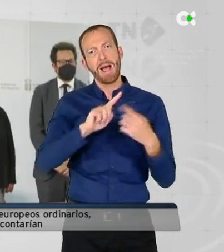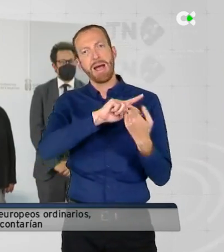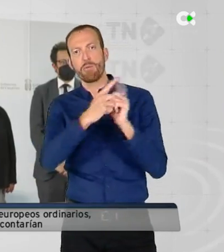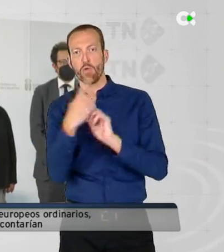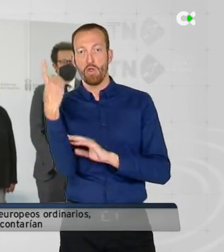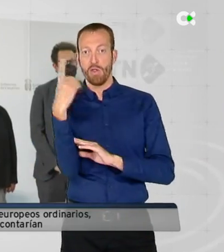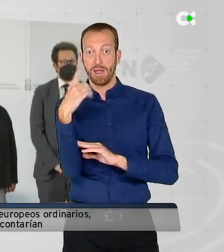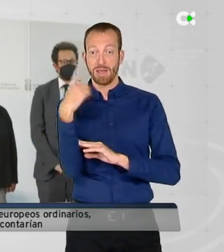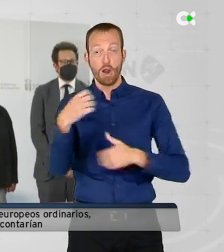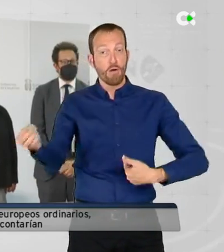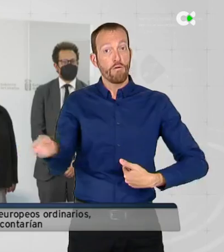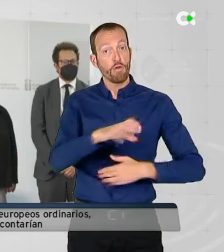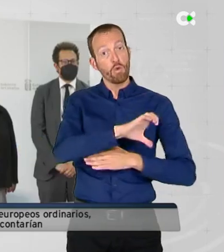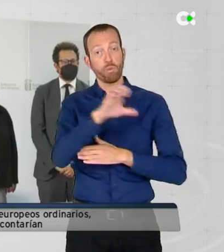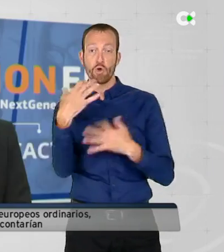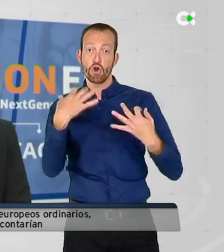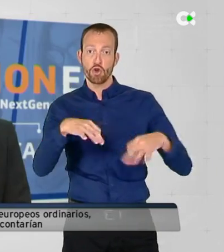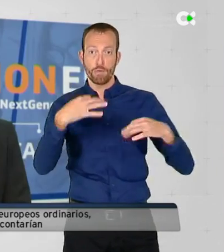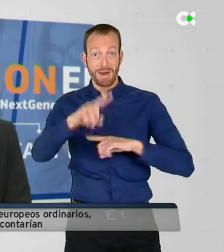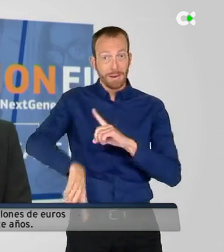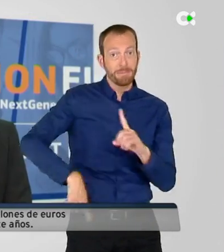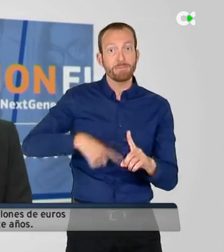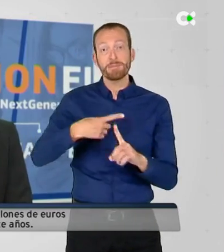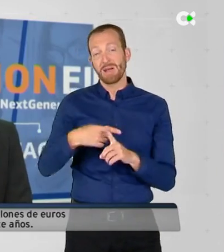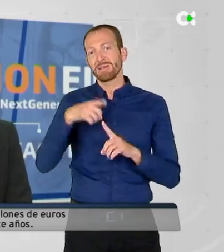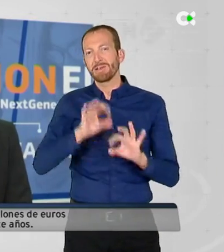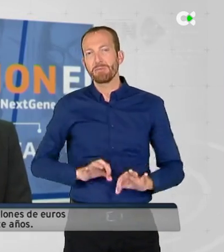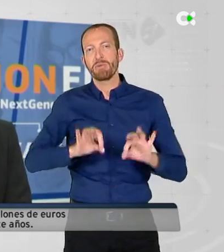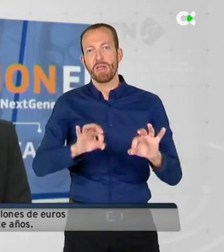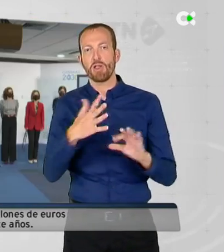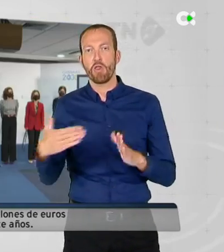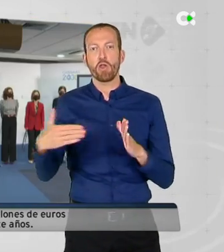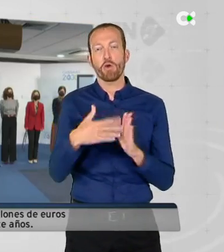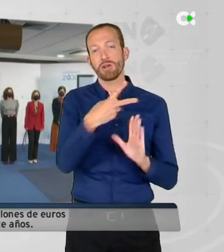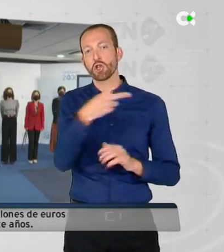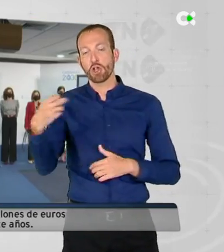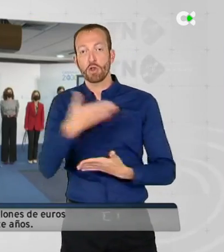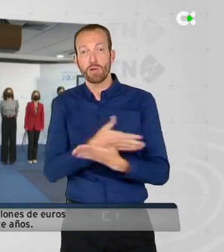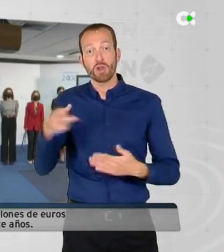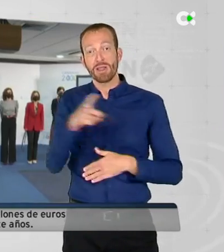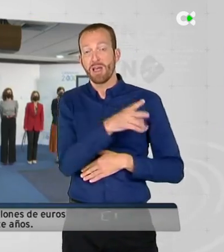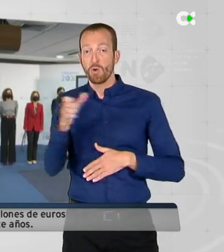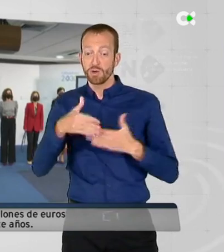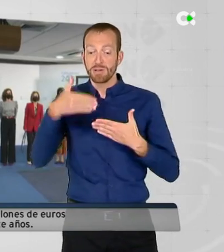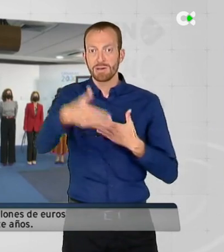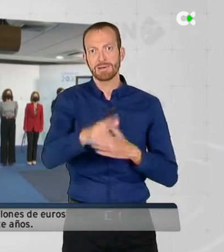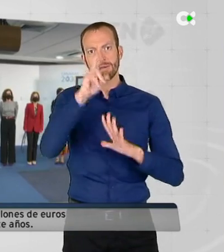Junto a los fondos europeos ordinarios, las islas contarían con 5.200 millones de euros en siete años.